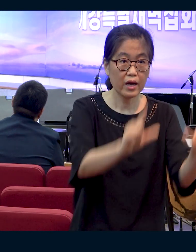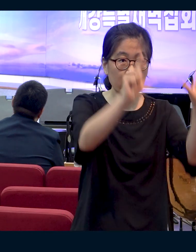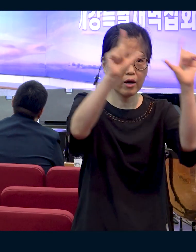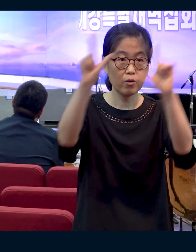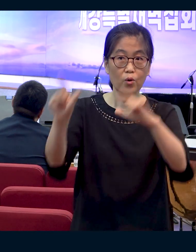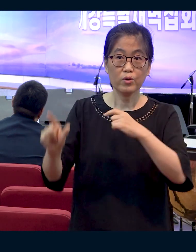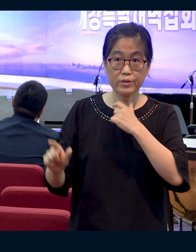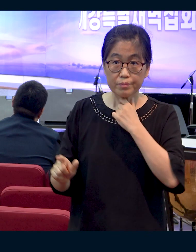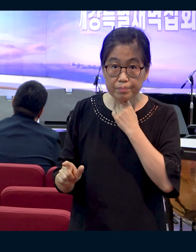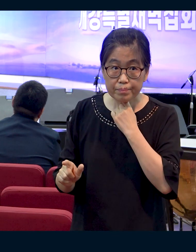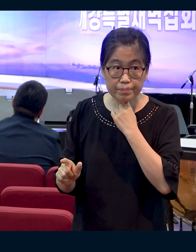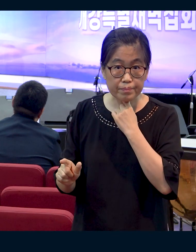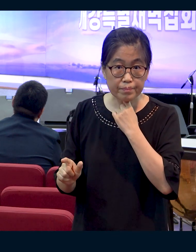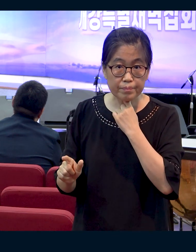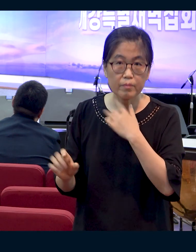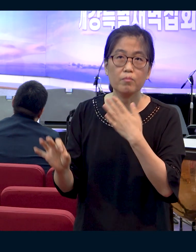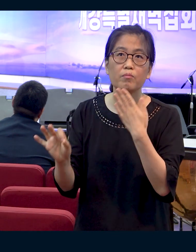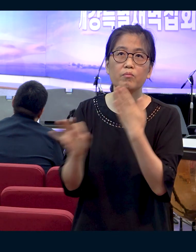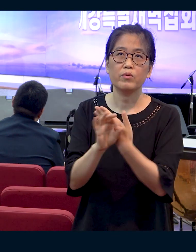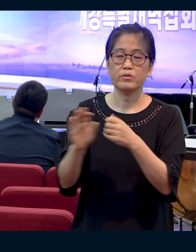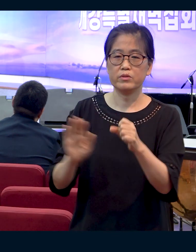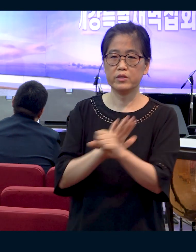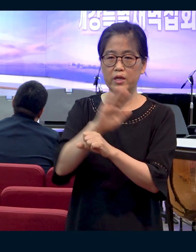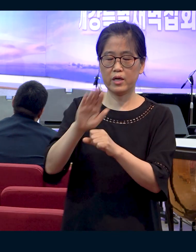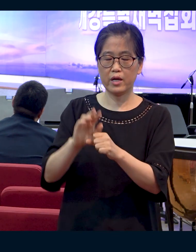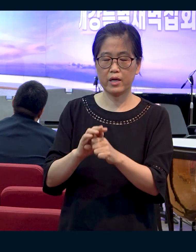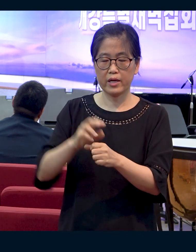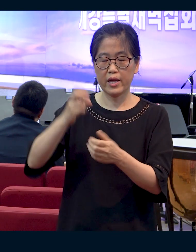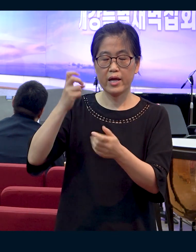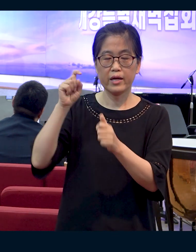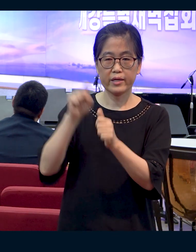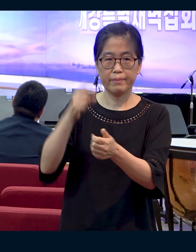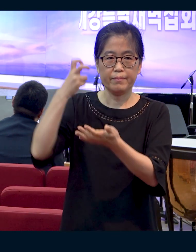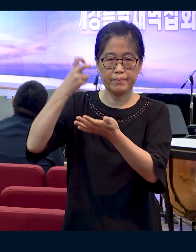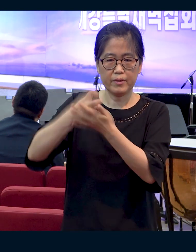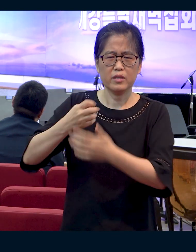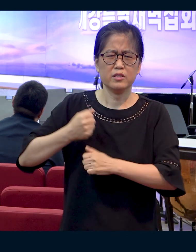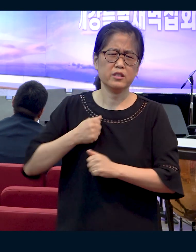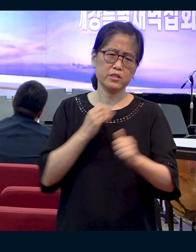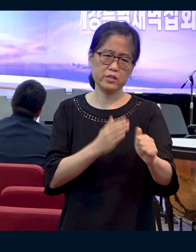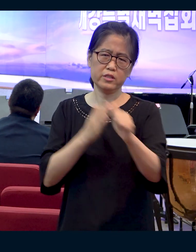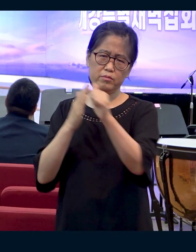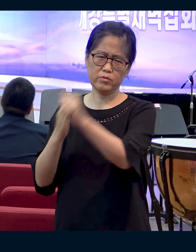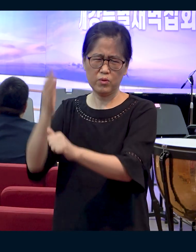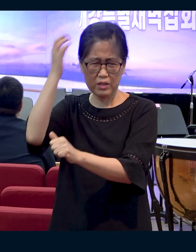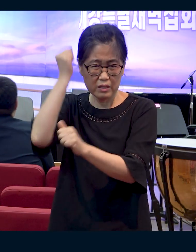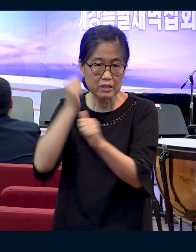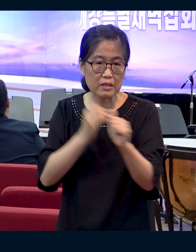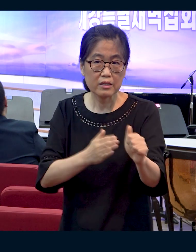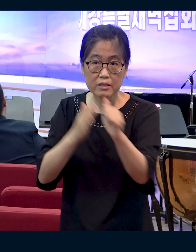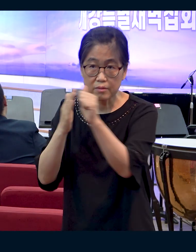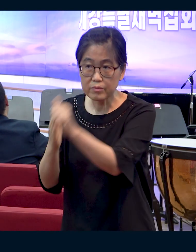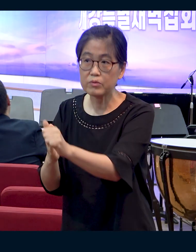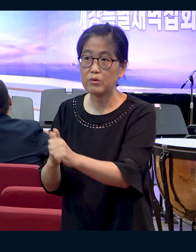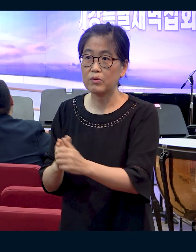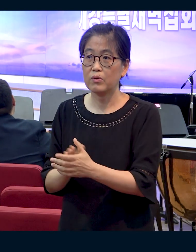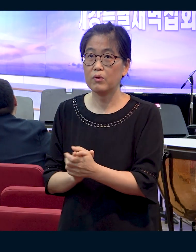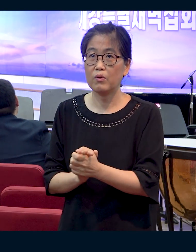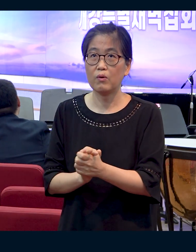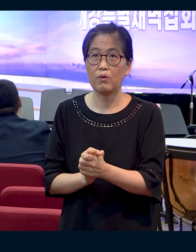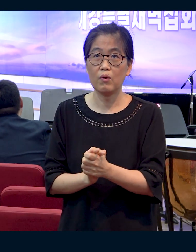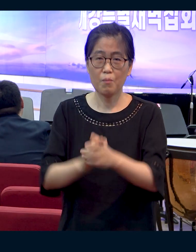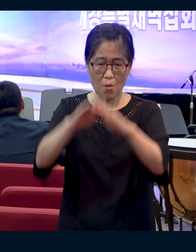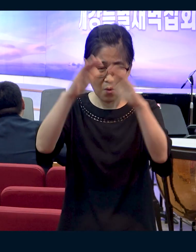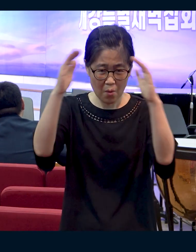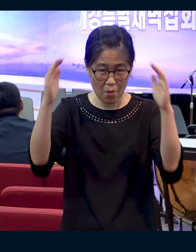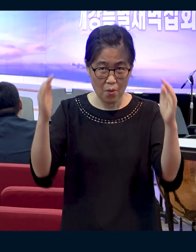한다면, 우리는 사랑의 계명을 지켜야 합니다. 사랑의 계명을 늘 기억해야 돼요. 그것이